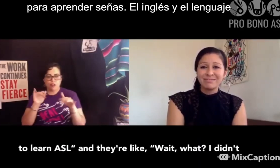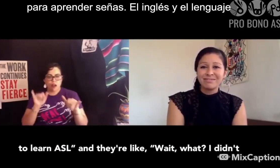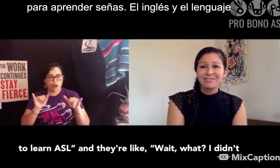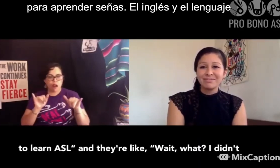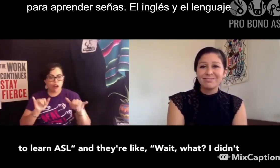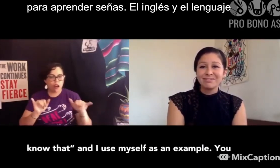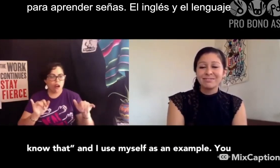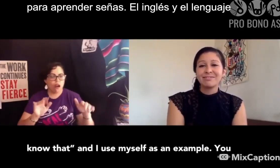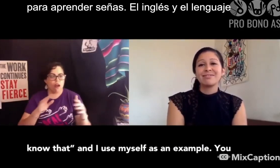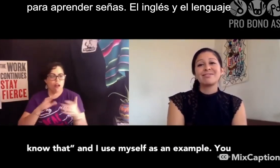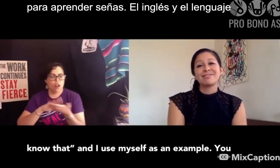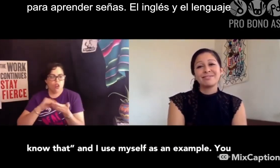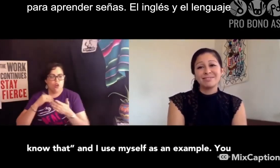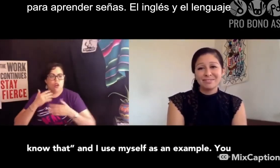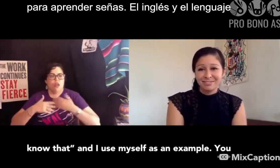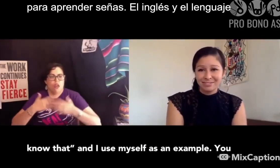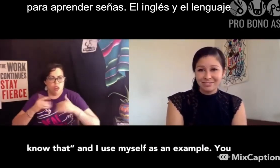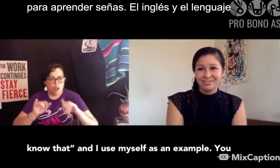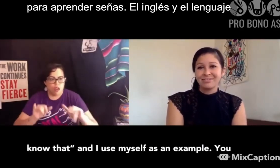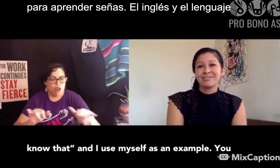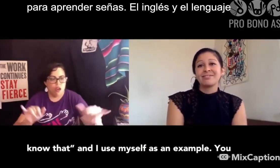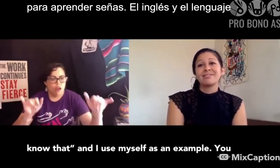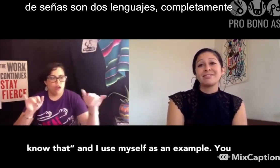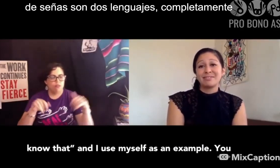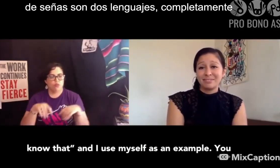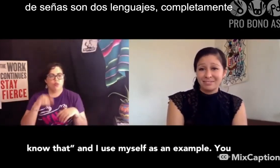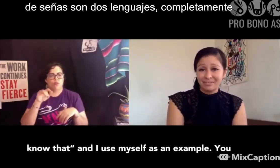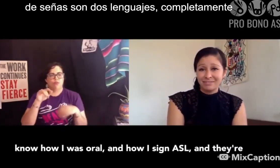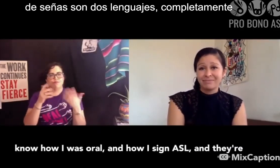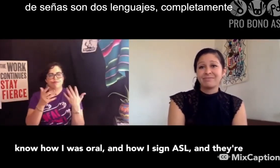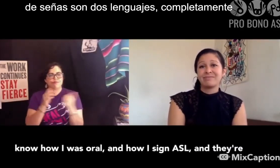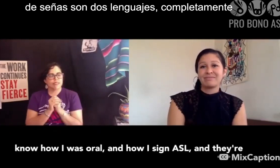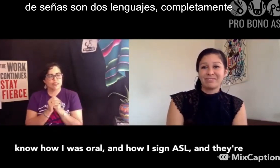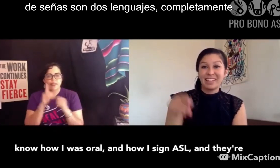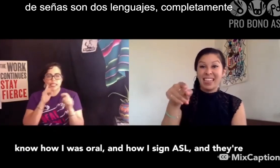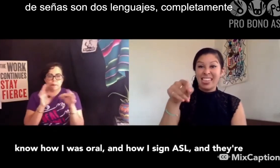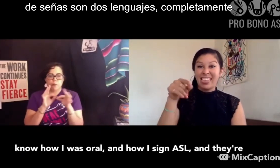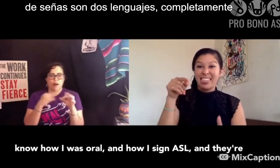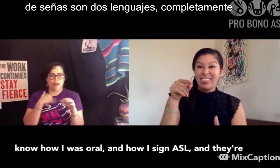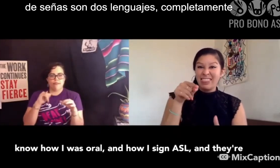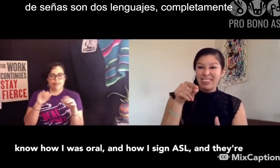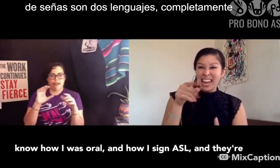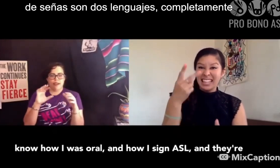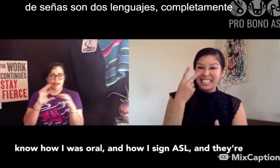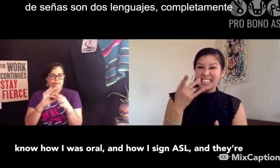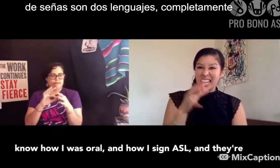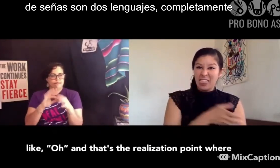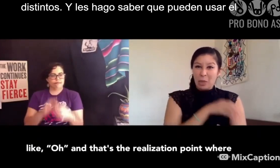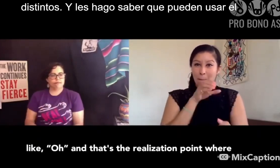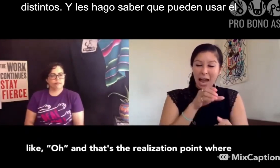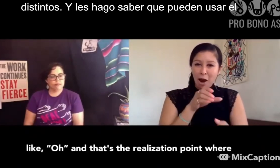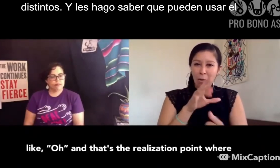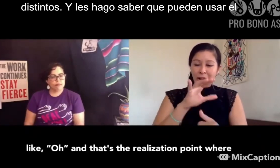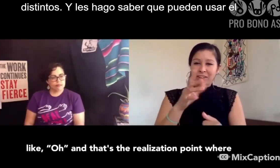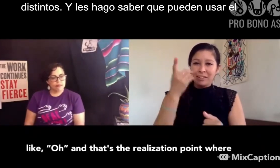inglés para aprender señas. El inglés y el lenguaje de señas son dos lenguajes